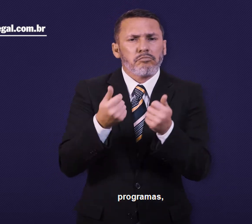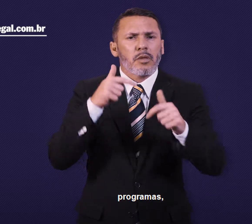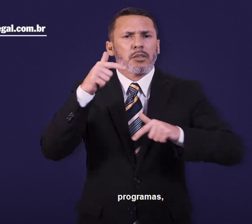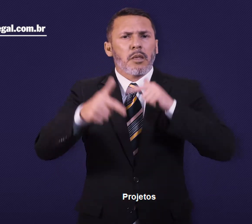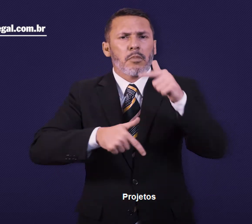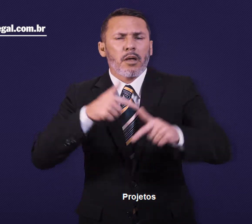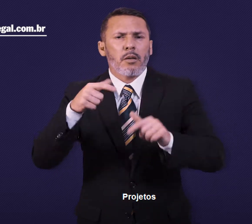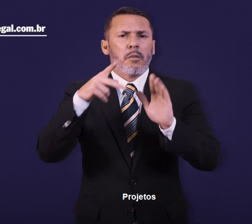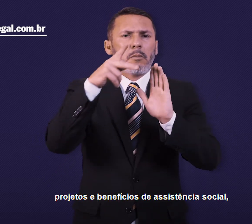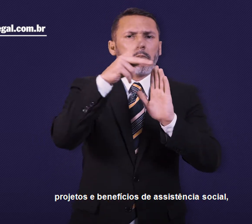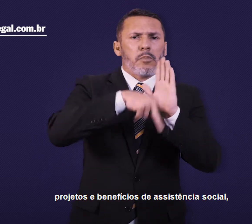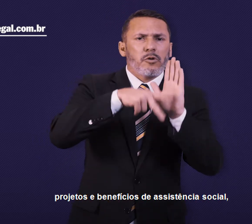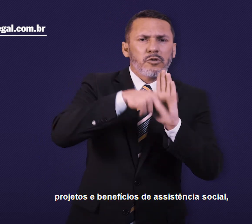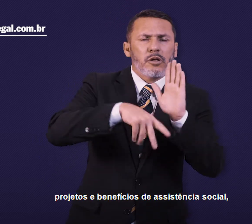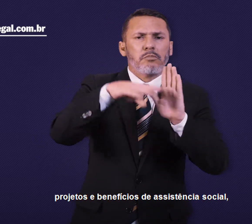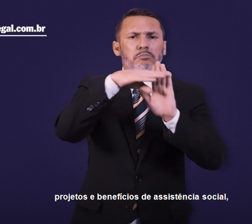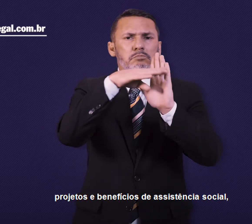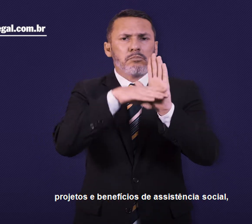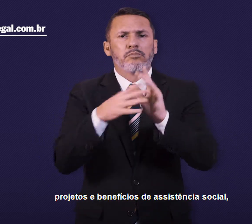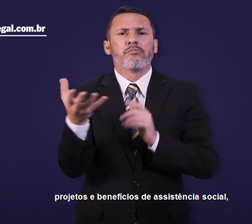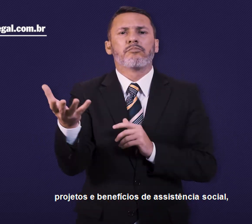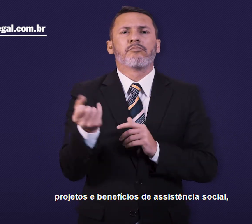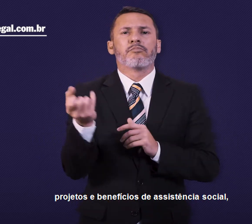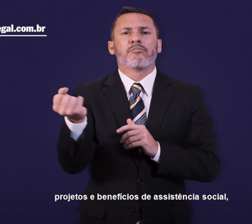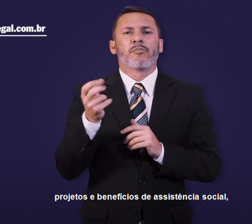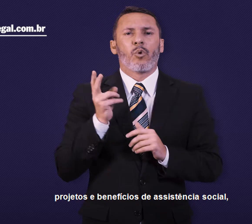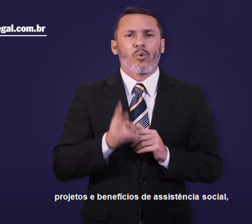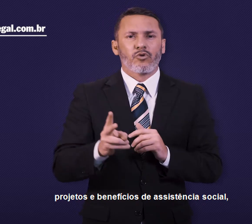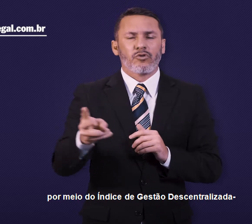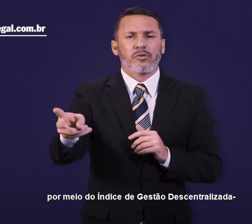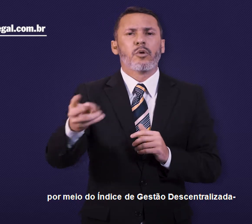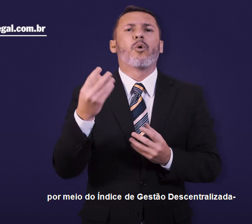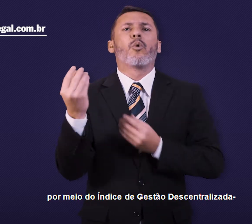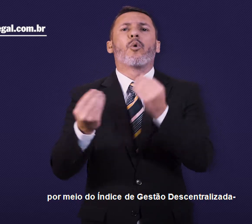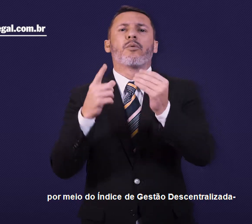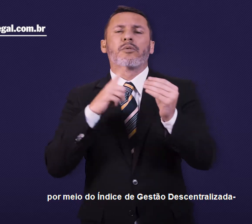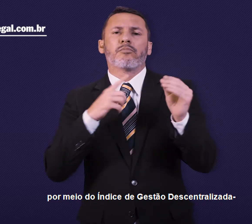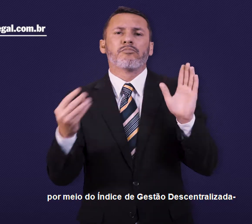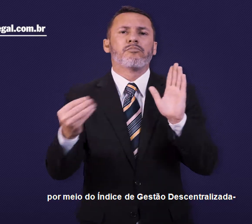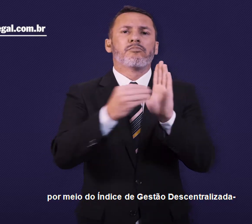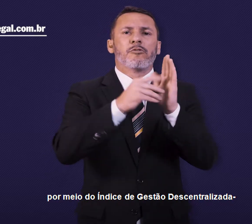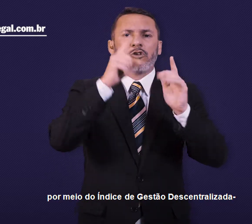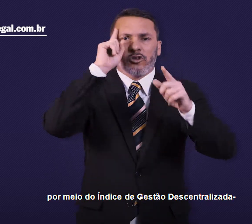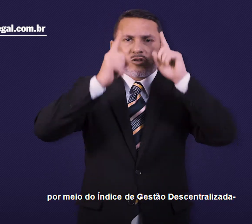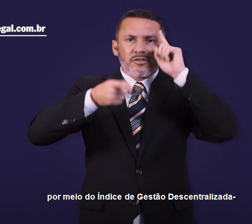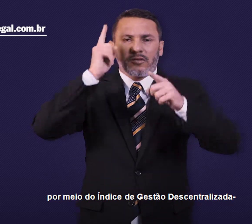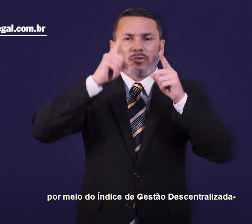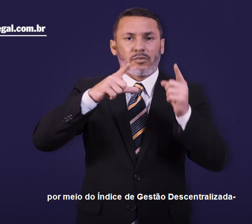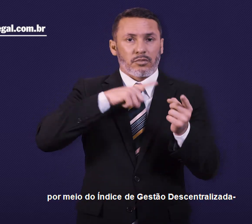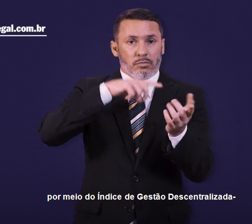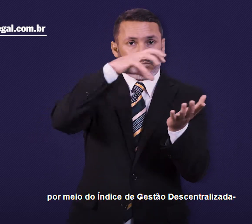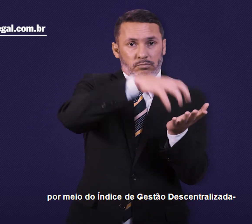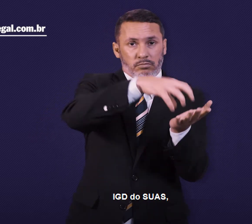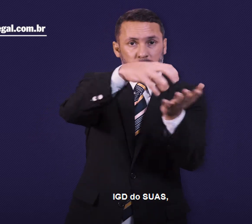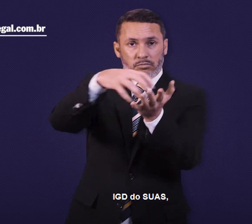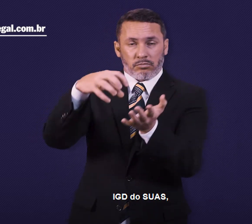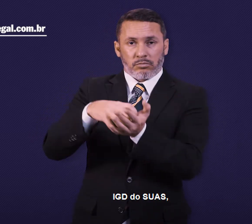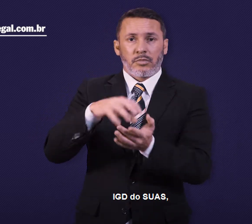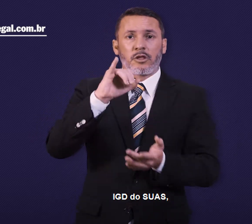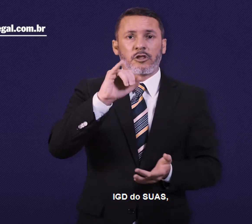programas, projetos e benefícios de assistência social por meio do Índice de Gestão Descentralizada, IGD, do